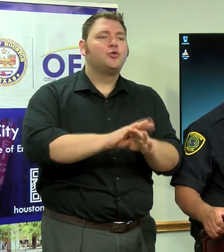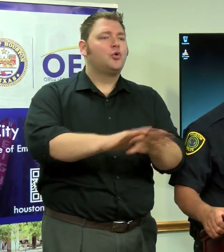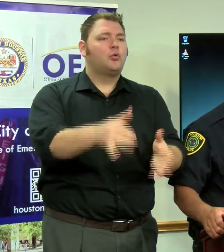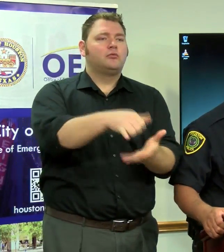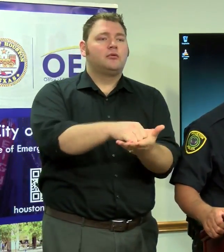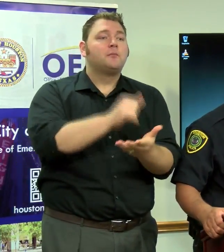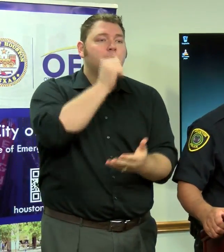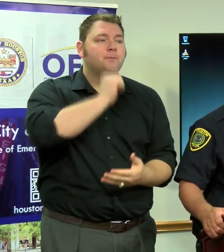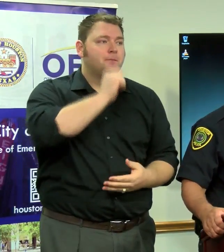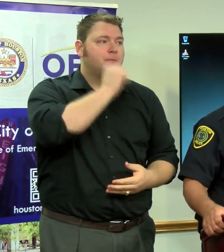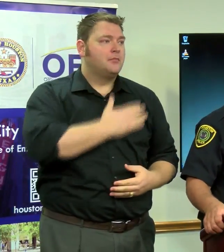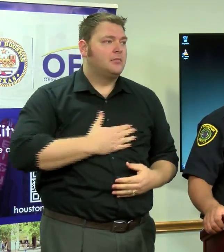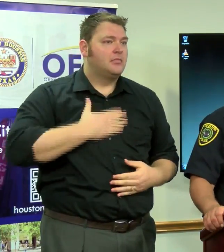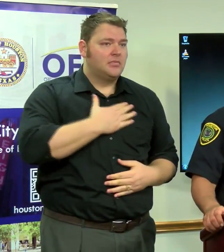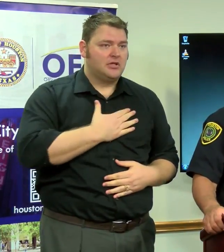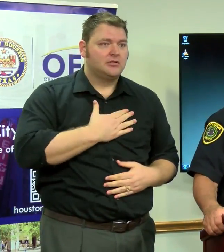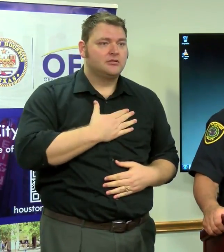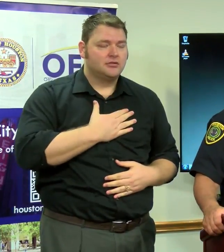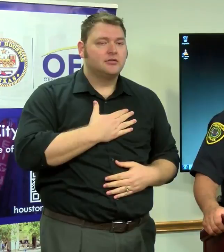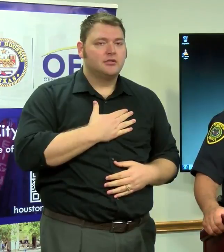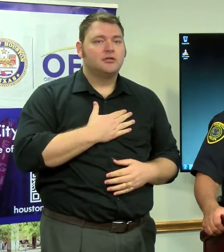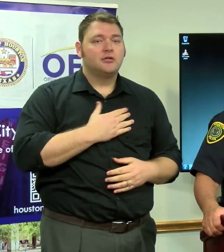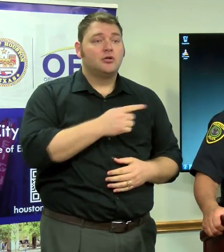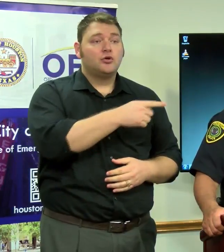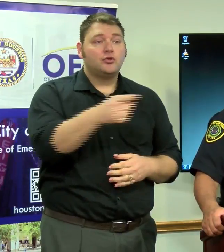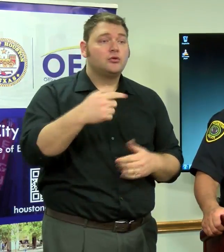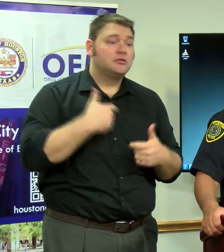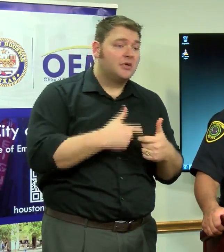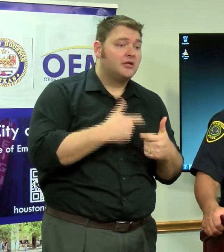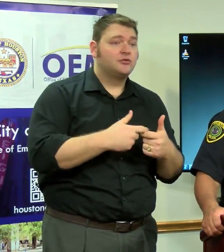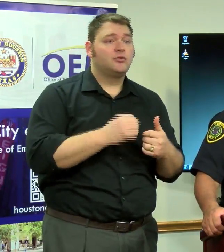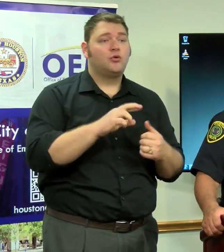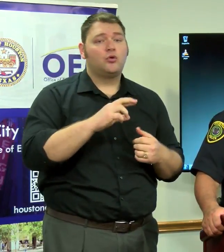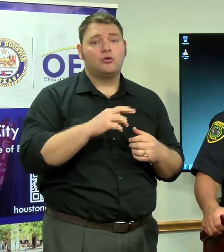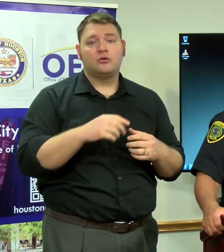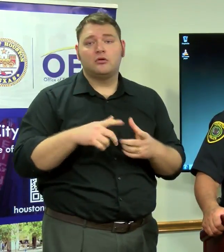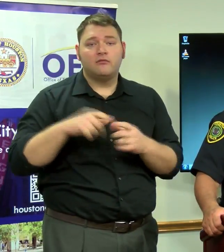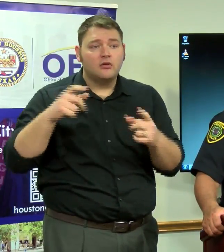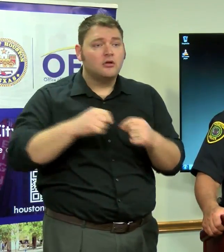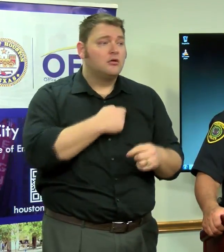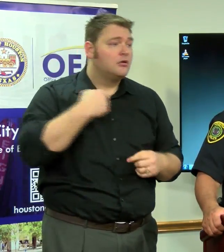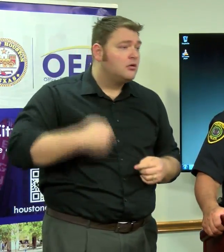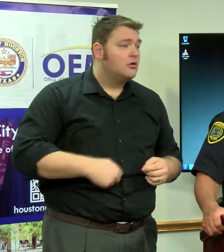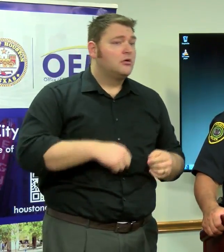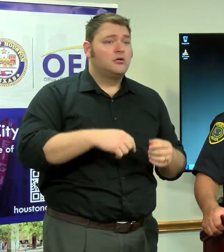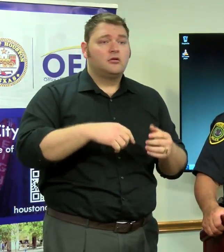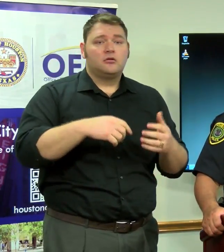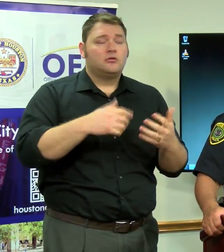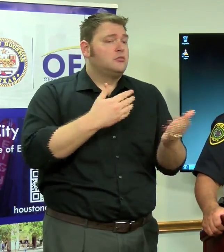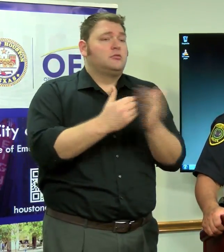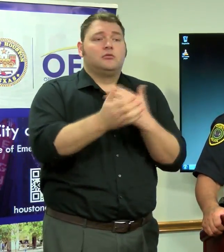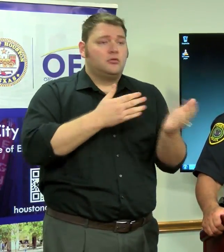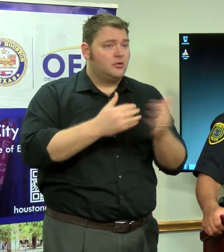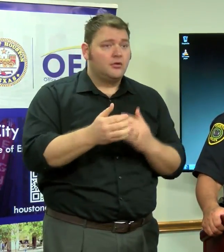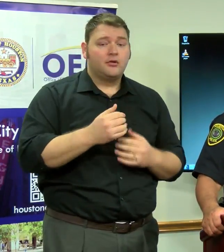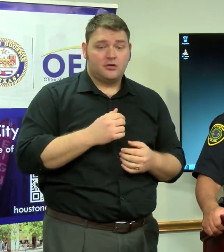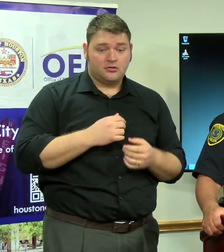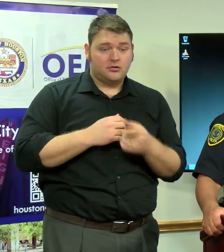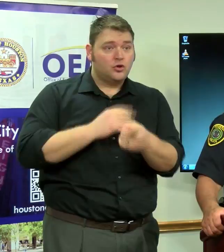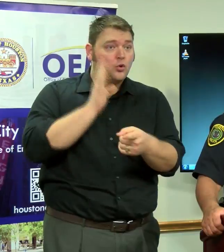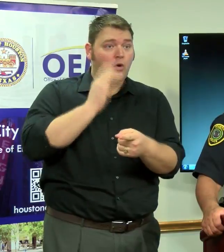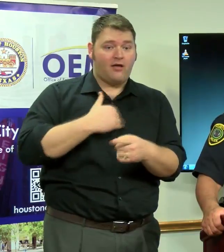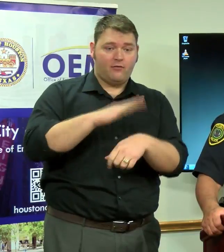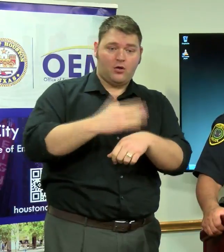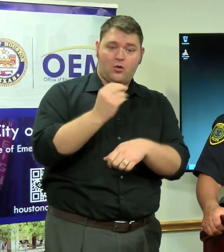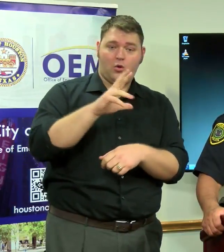tenga paciencia, explíquele en español, cualquier idioma, explique qué necesita y lo van a poner en un hold